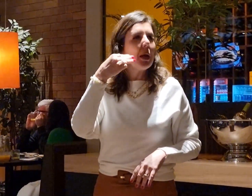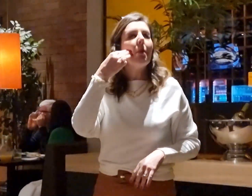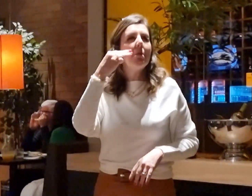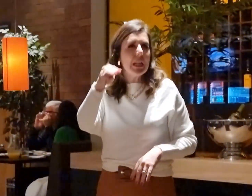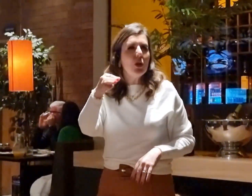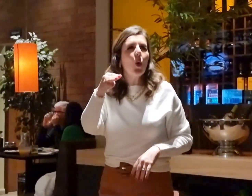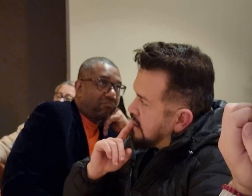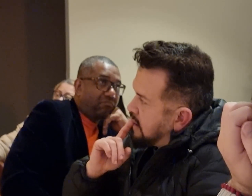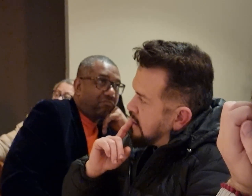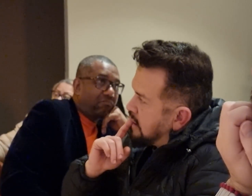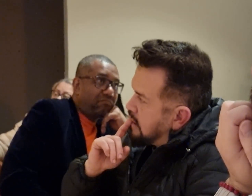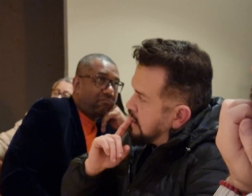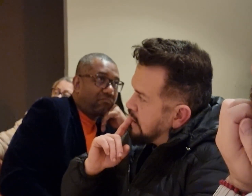Ah, sim.